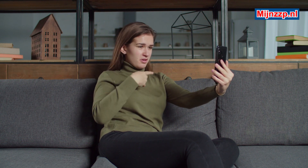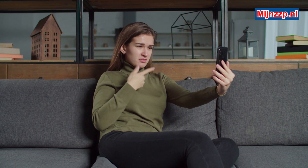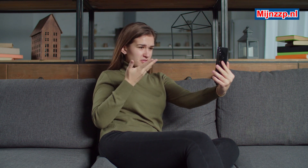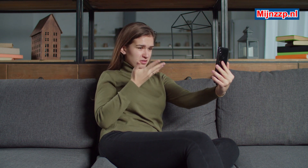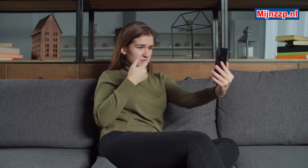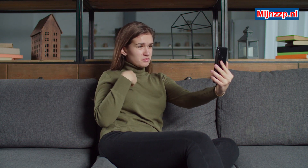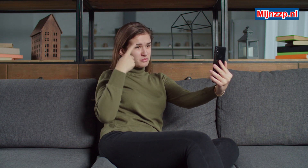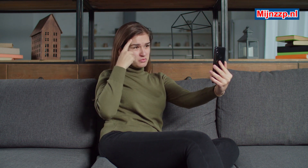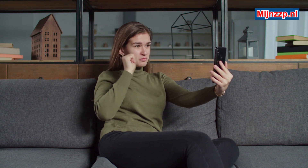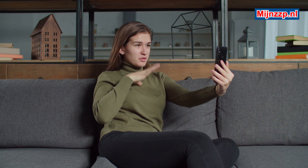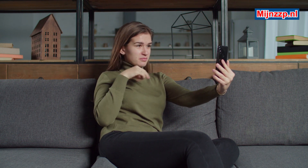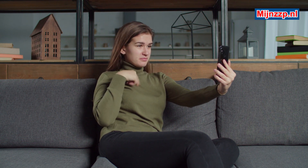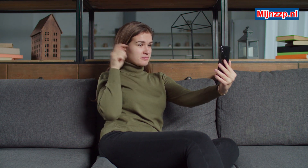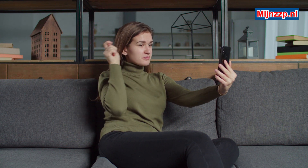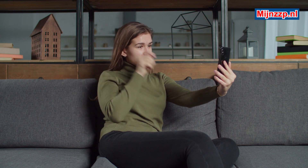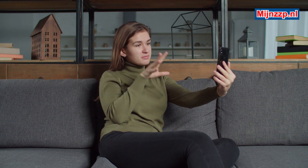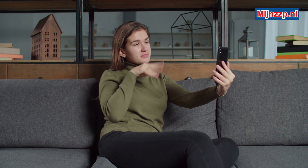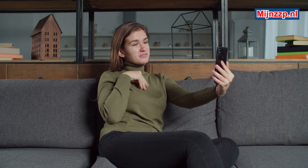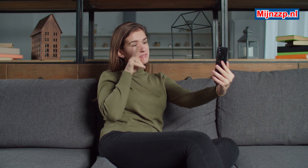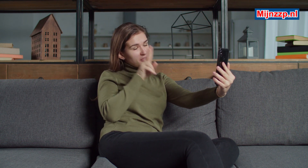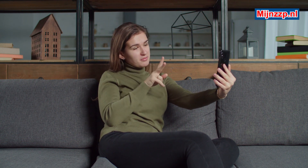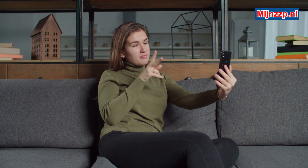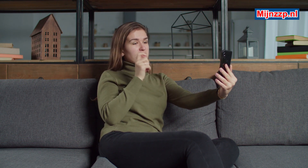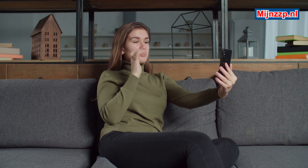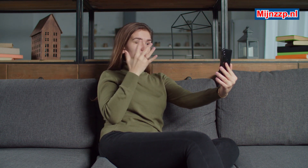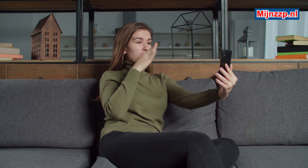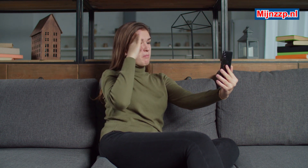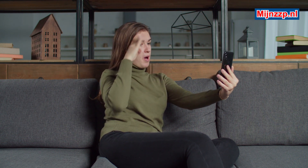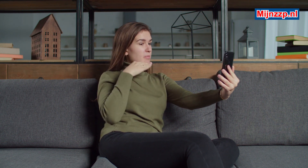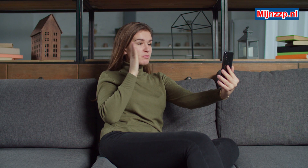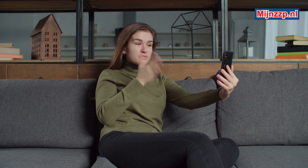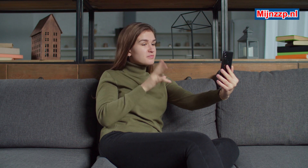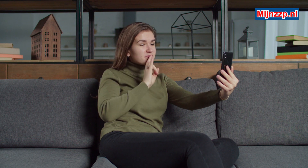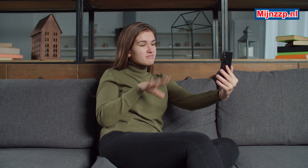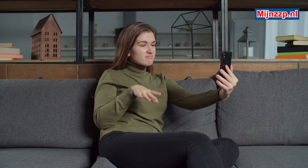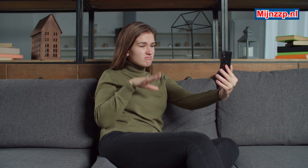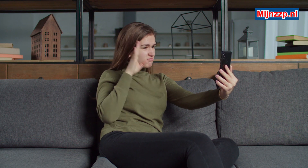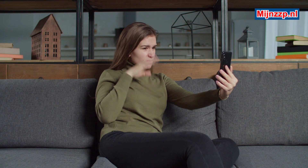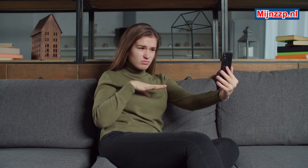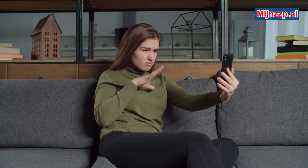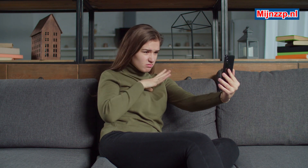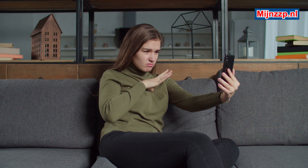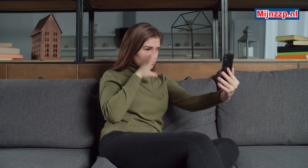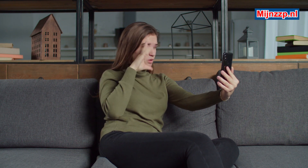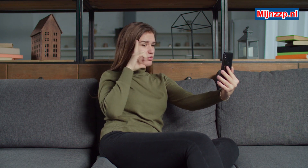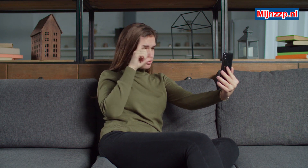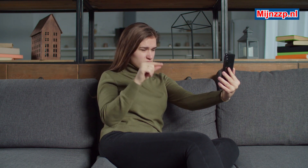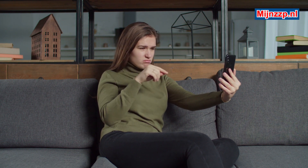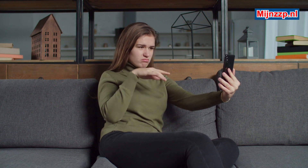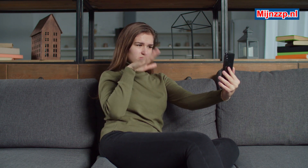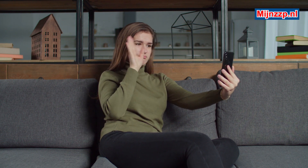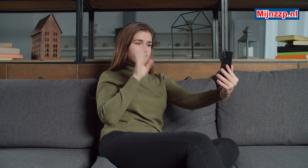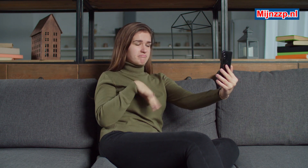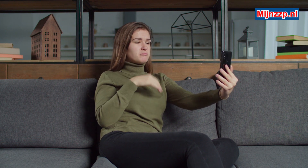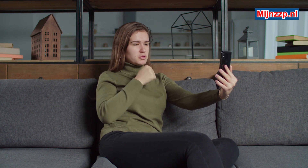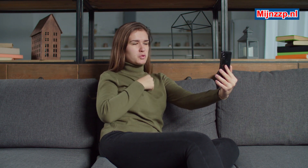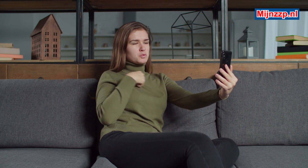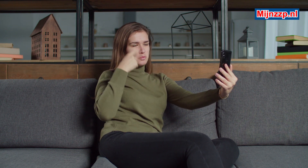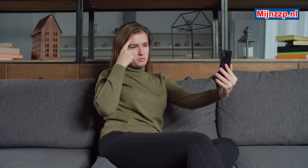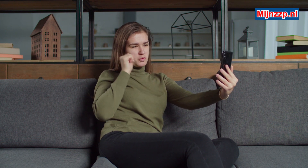Gebärdensprache, NGT. Trotz der Tatsache, dass es heutzutage eine Standardisierung gibt, gibt es